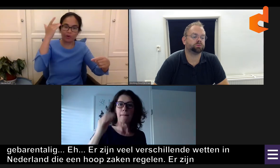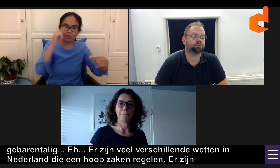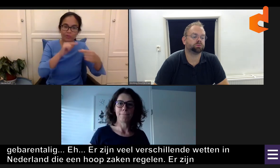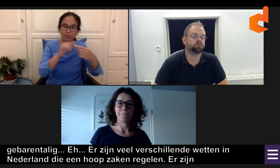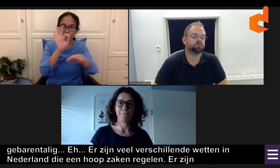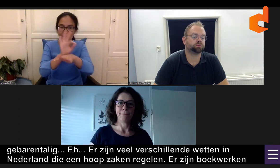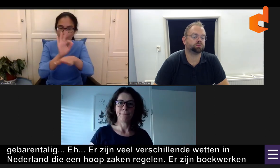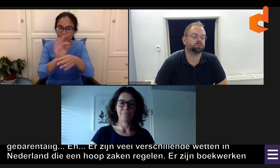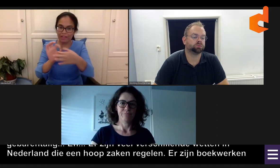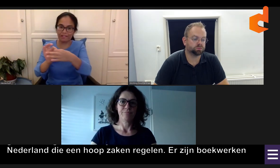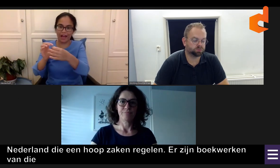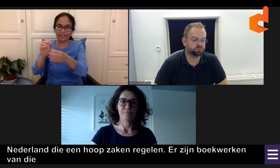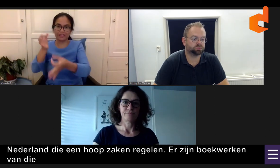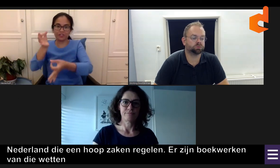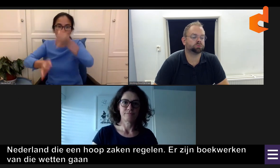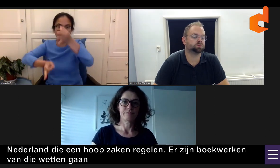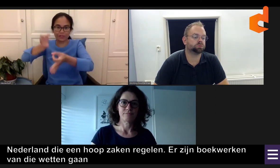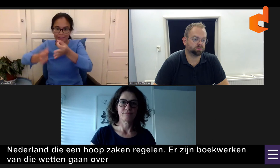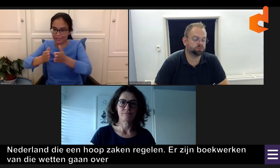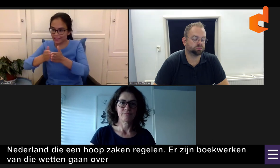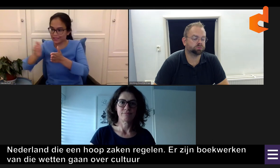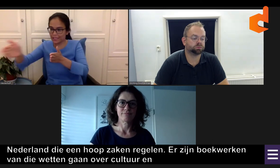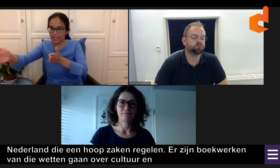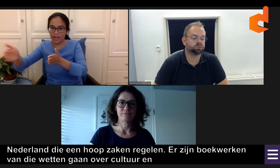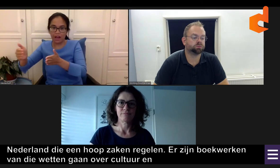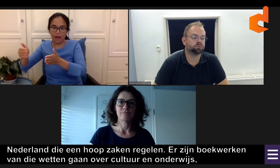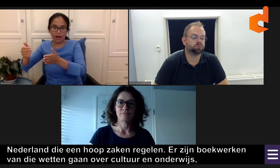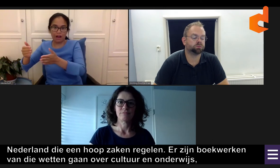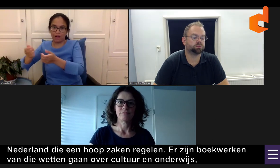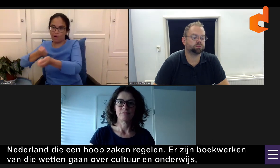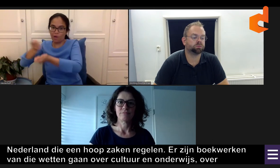die wetten die gaan over cultuur, over onderwijs, over justitie,